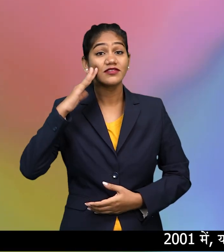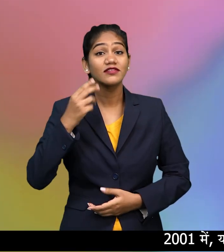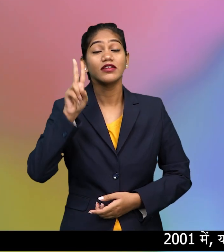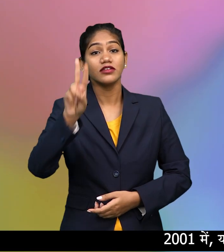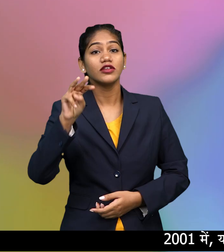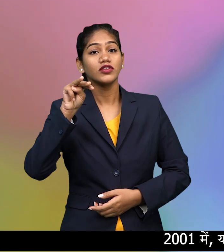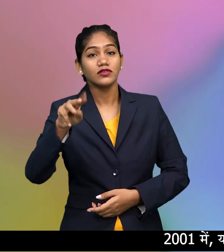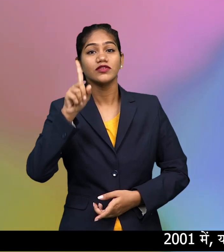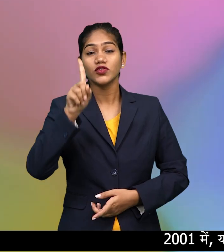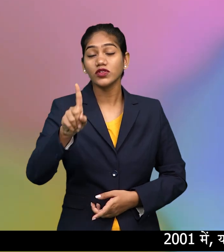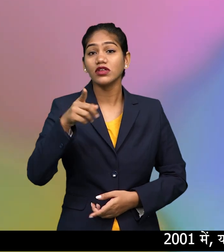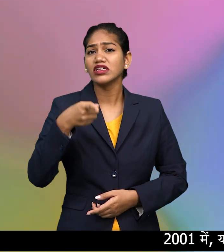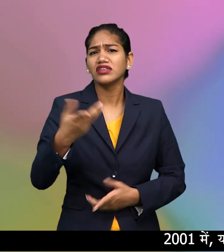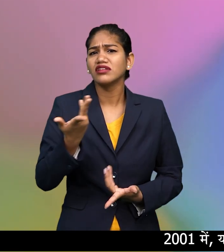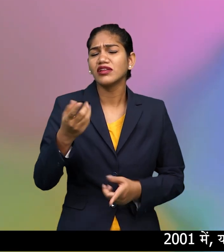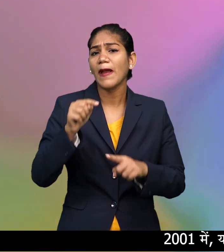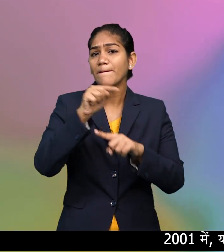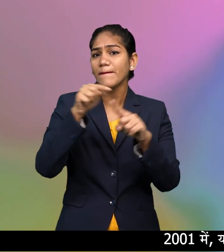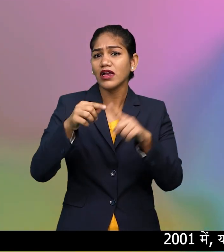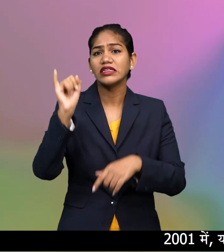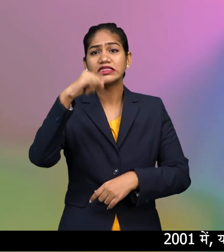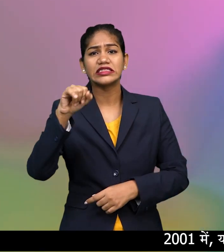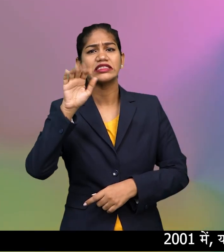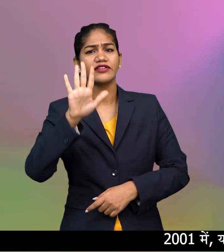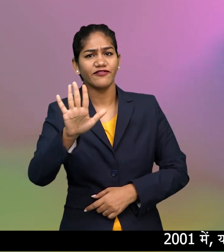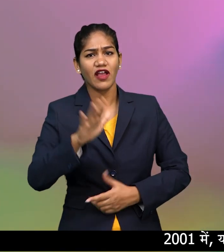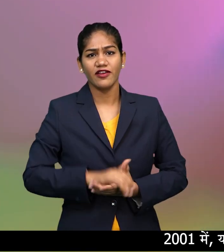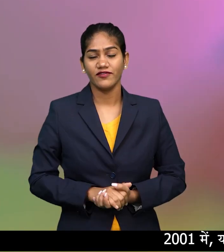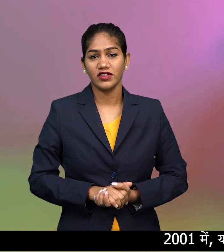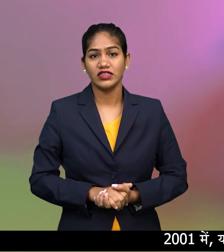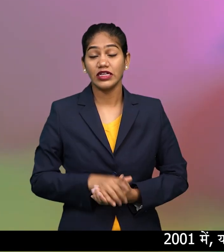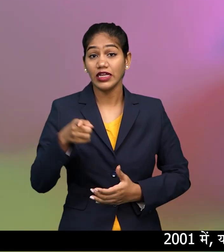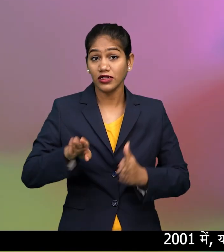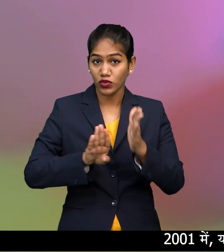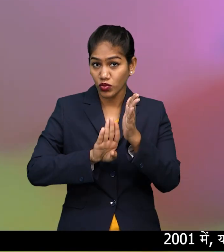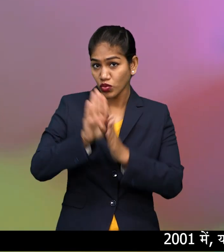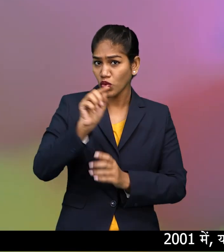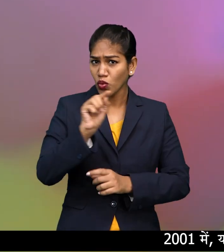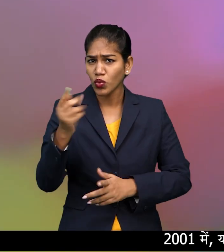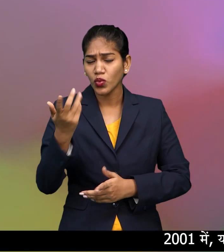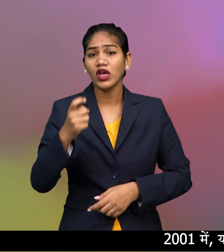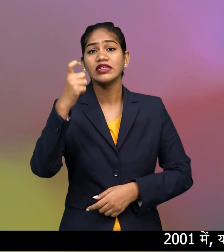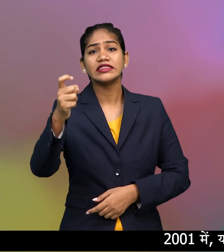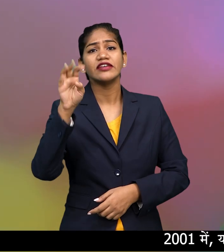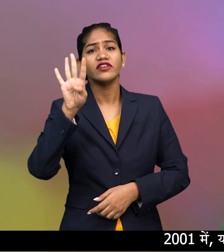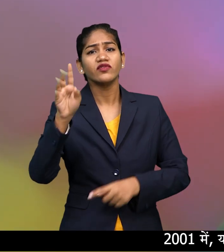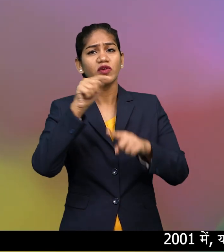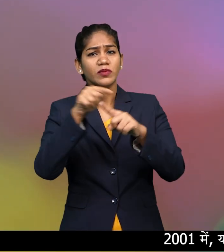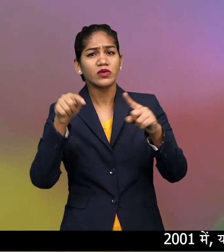यह बढ़कर 74% हो गया।